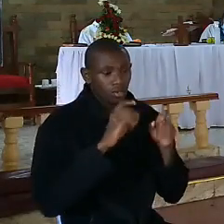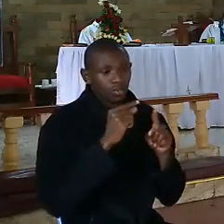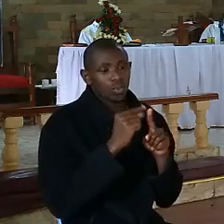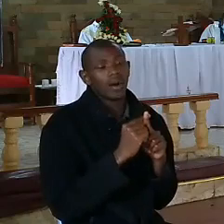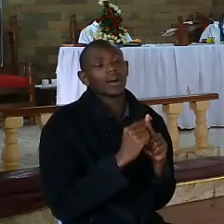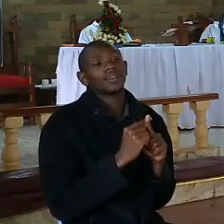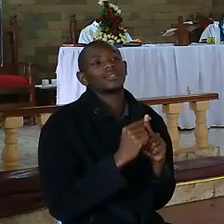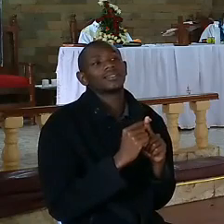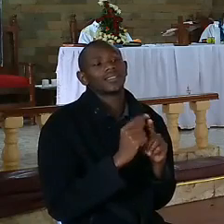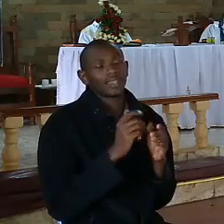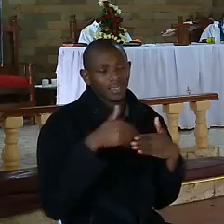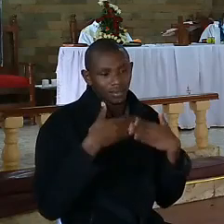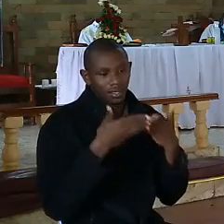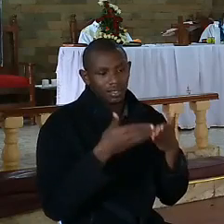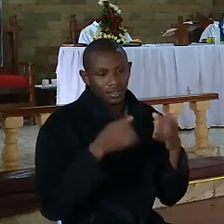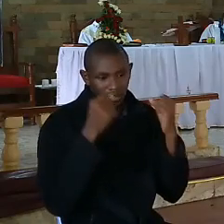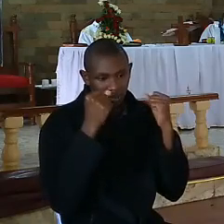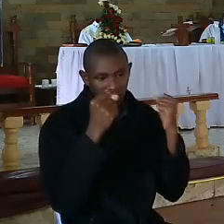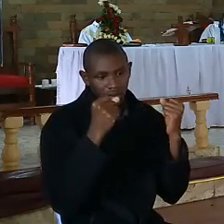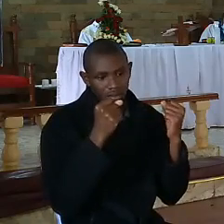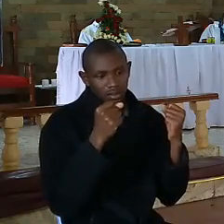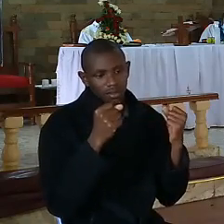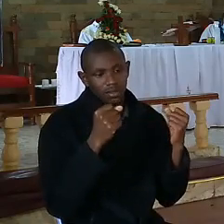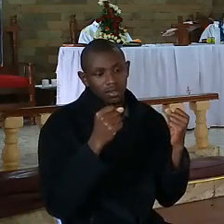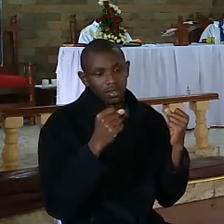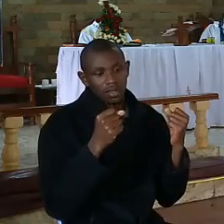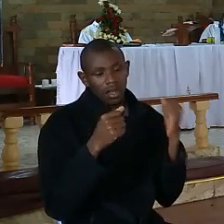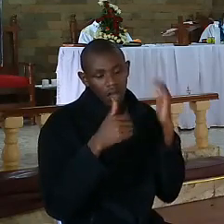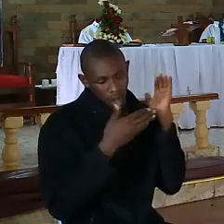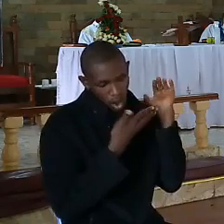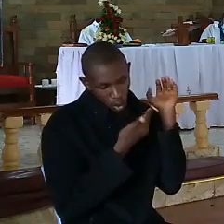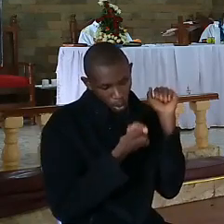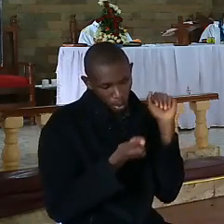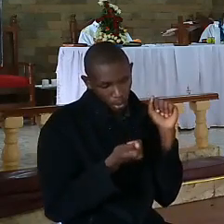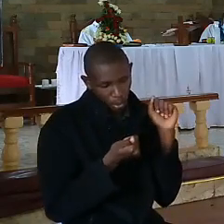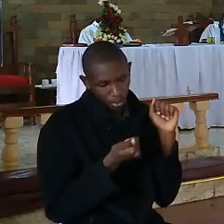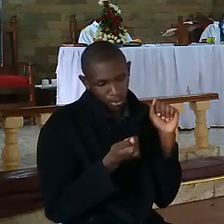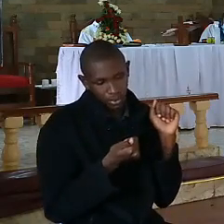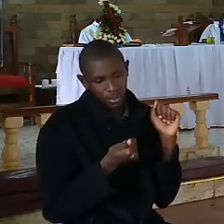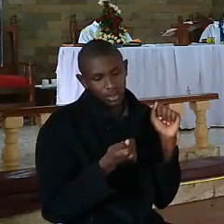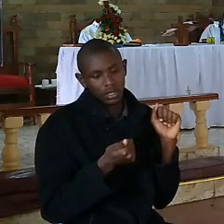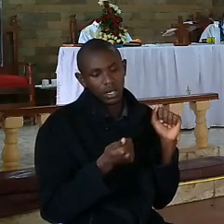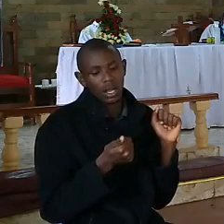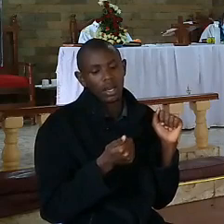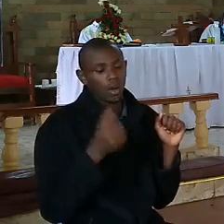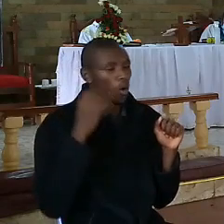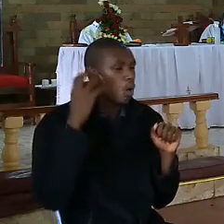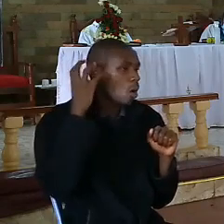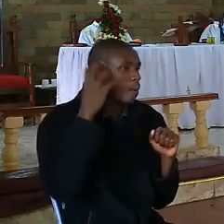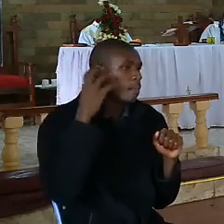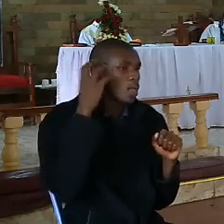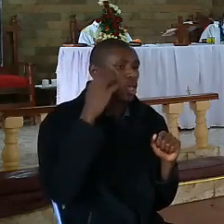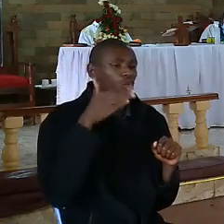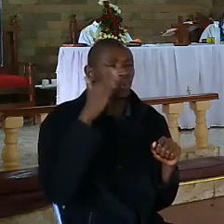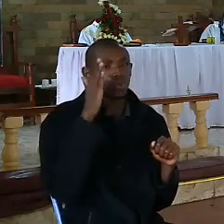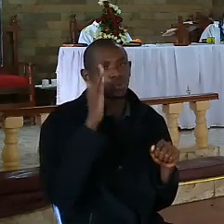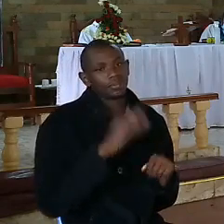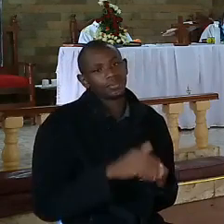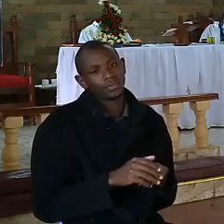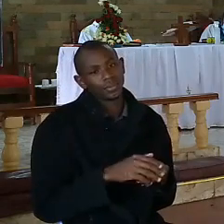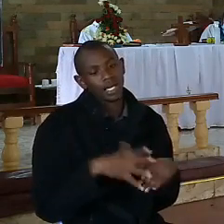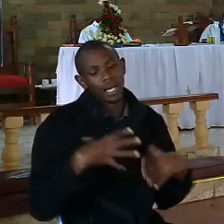nigetha utuikire hinya tuthii na mbere na gukwihoka. Ona kuhigia maundu maria utwihokeire thiini wa uthamaki uyu watwitire.